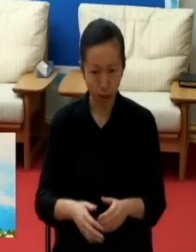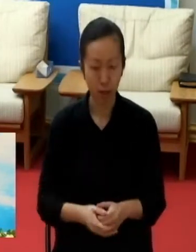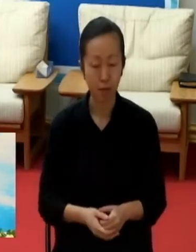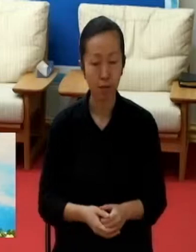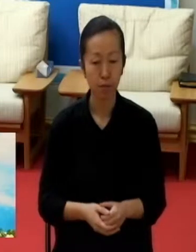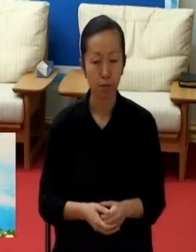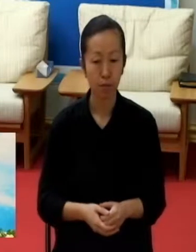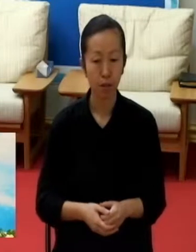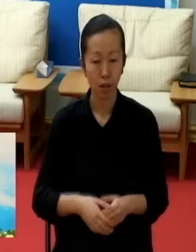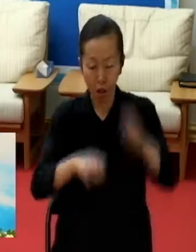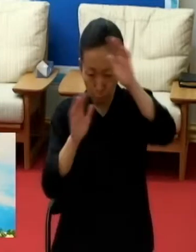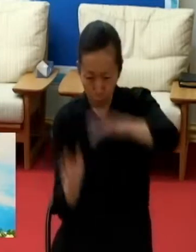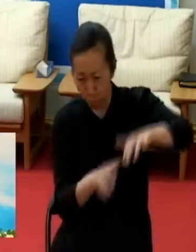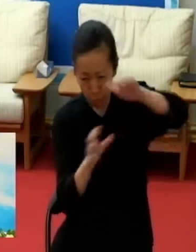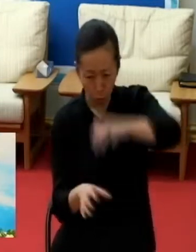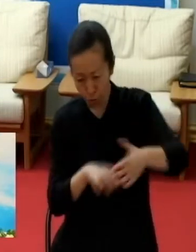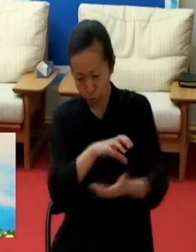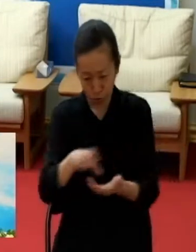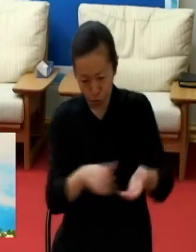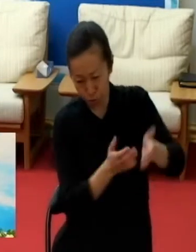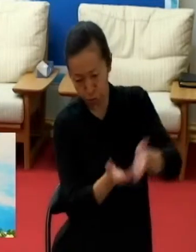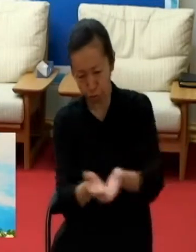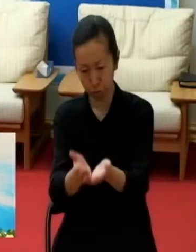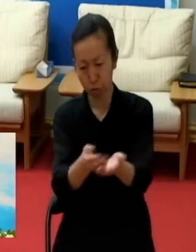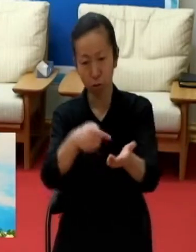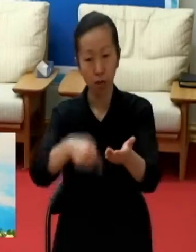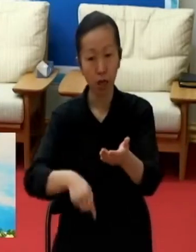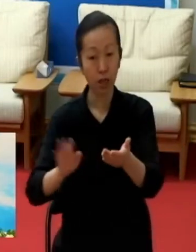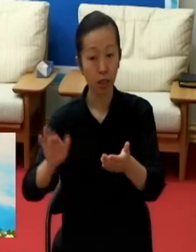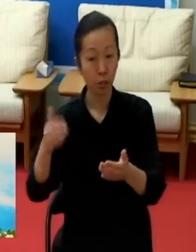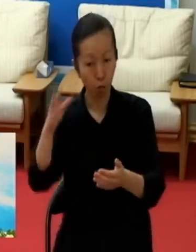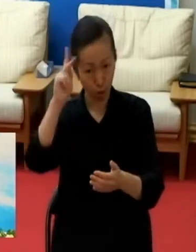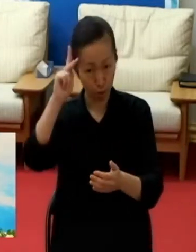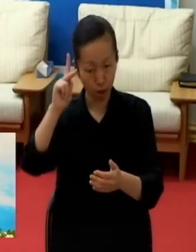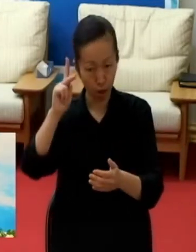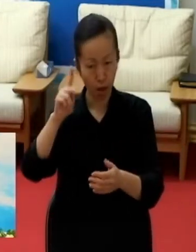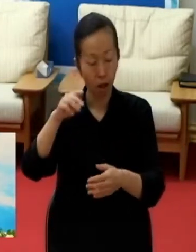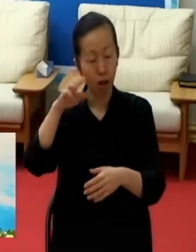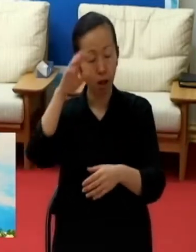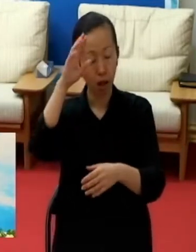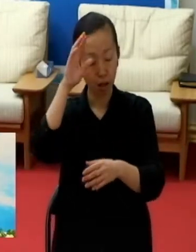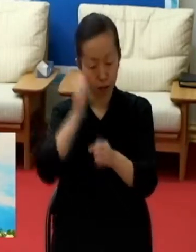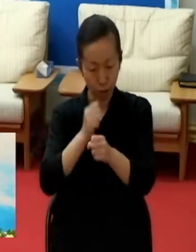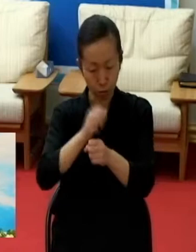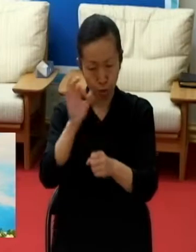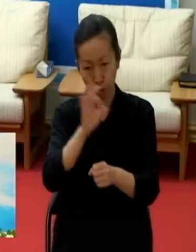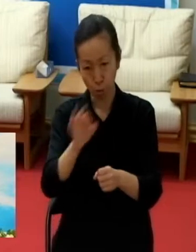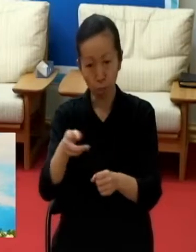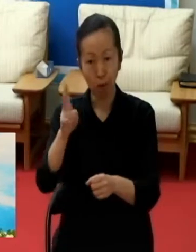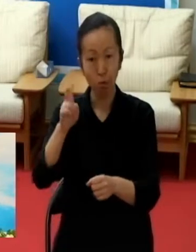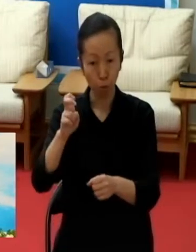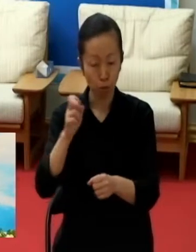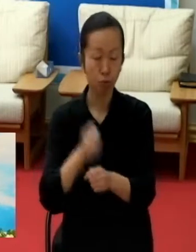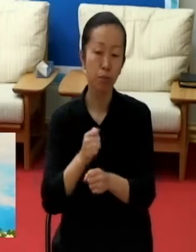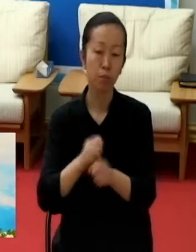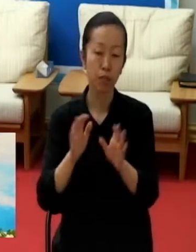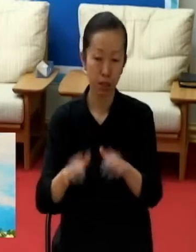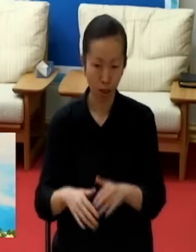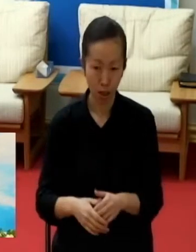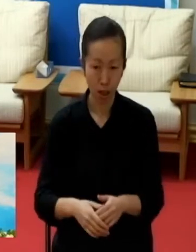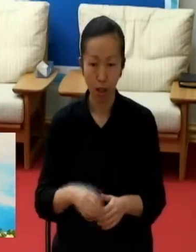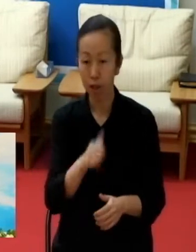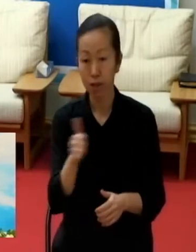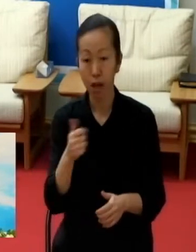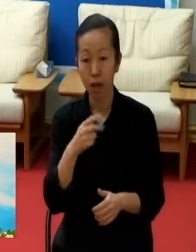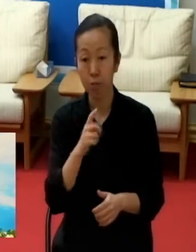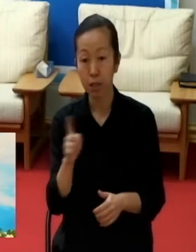작품을 만들어냈습니다. 暴風の中でパウロは神様の作品を作りました 다윗은 목동 현장에서 하나님의 작품을 만들어냈습니다.